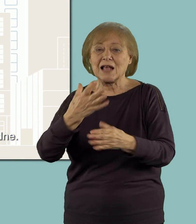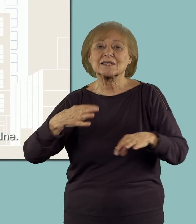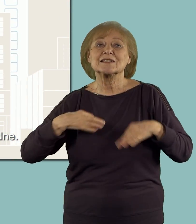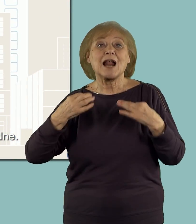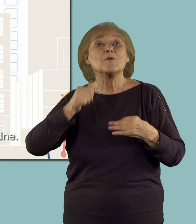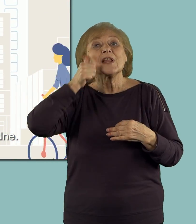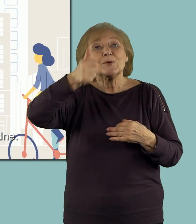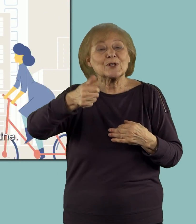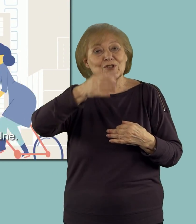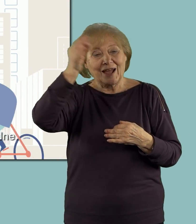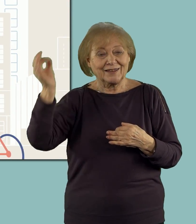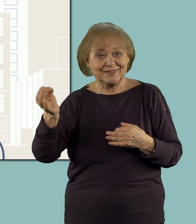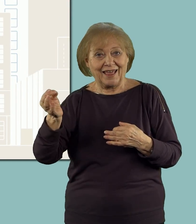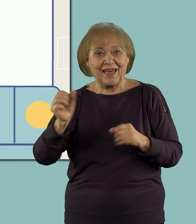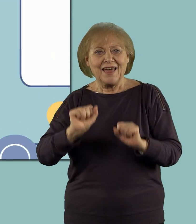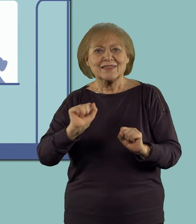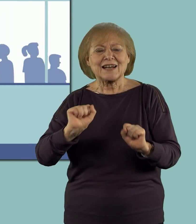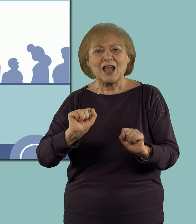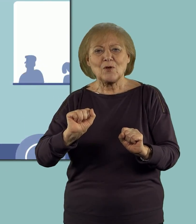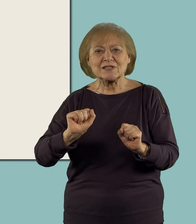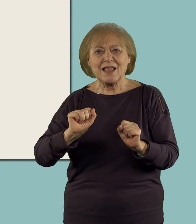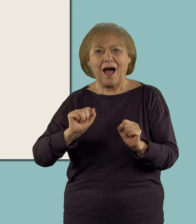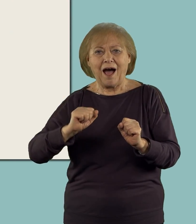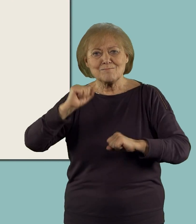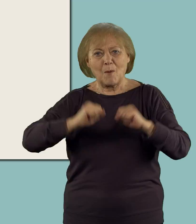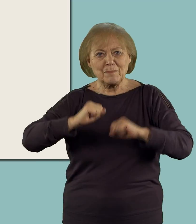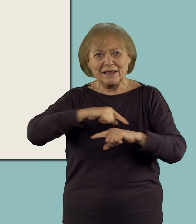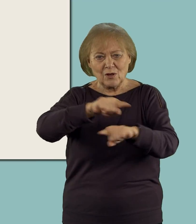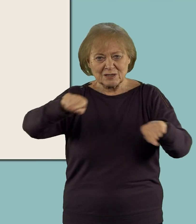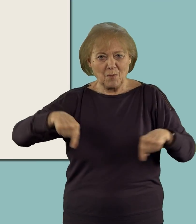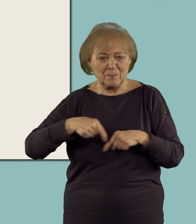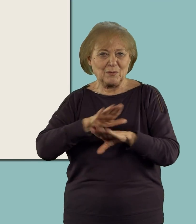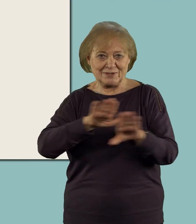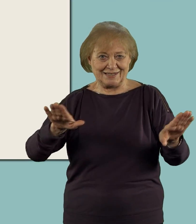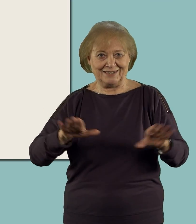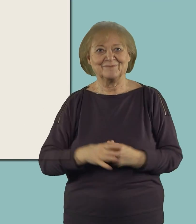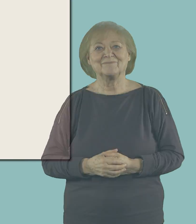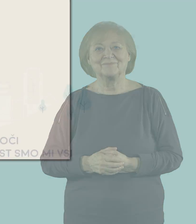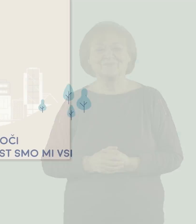in zdravje jutrišnjega dne. Trajnostna mobilnost smo mi vsi.